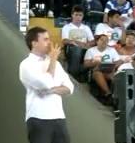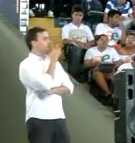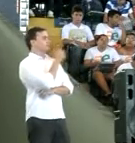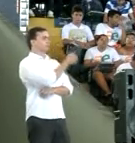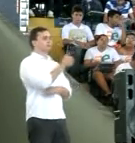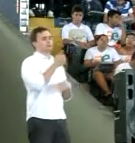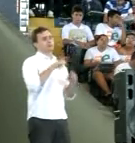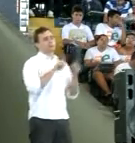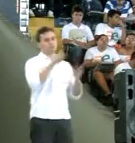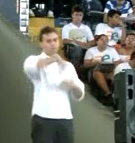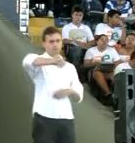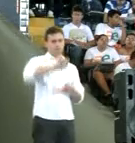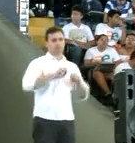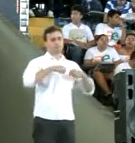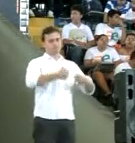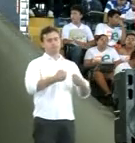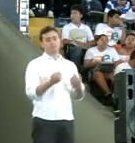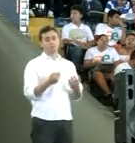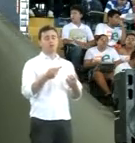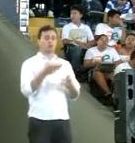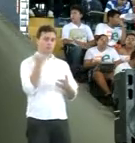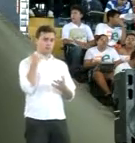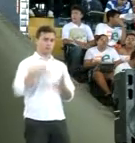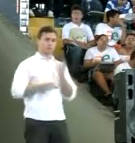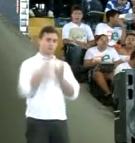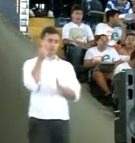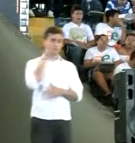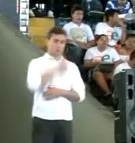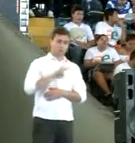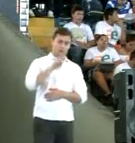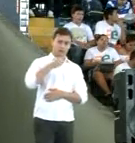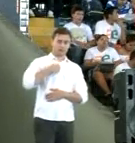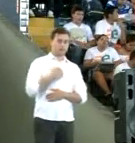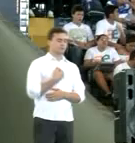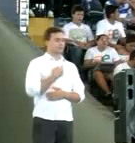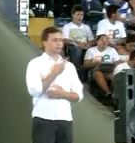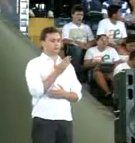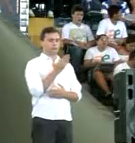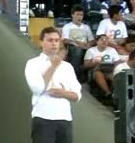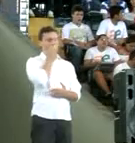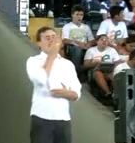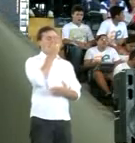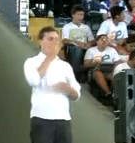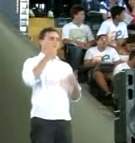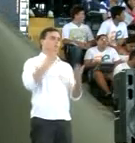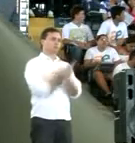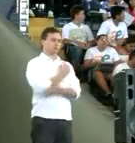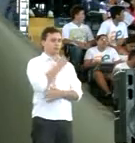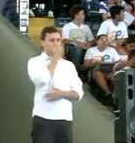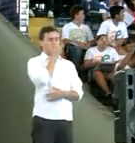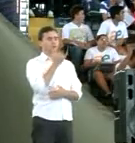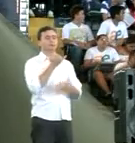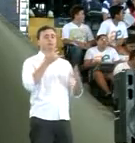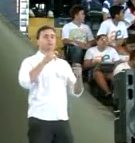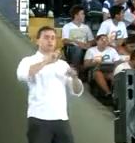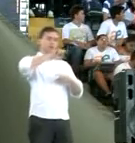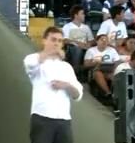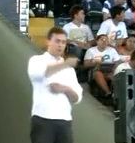deveria. Fiz vestibular, quebrei a cara. 6 meses de cursinho. Quando eu